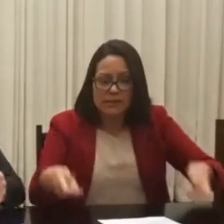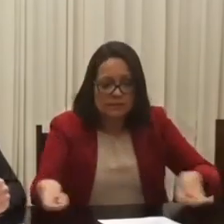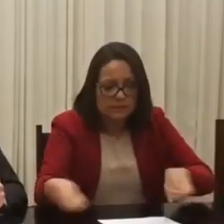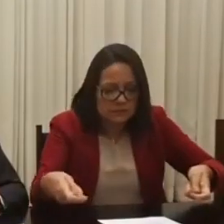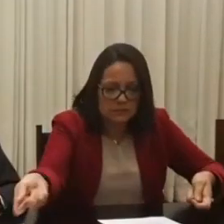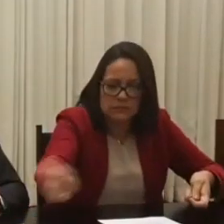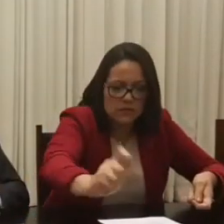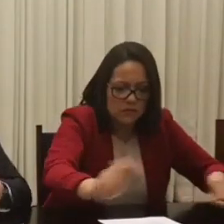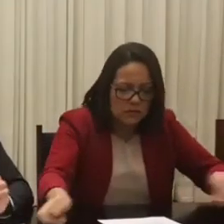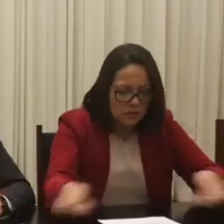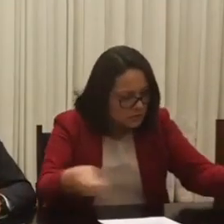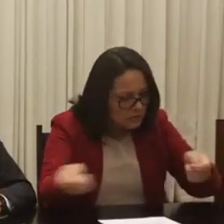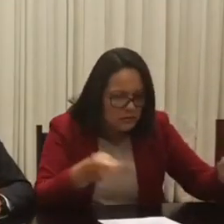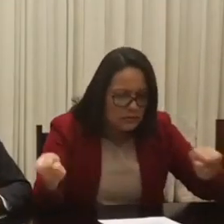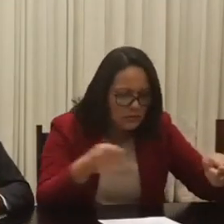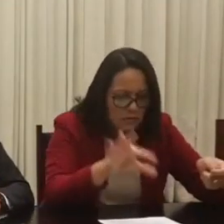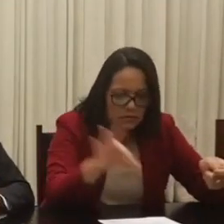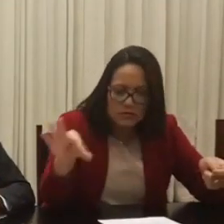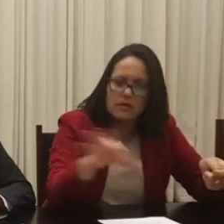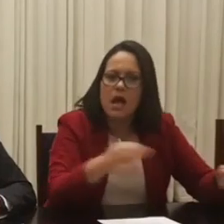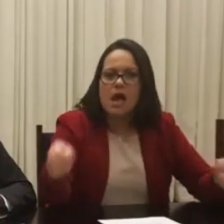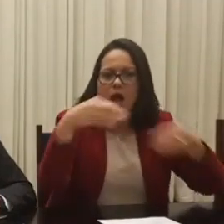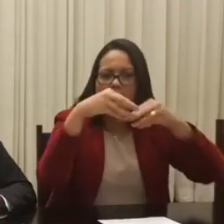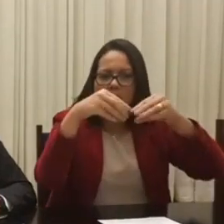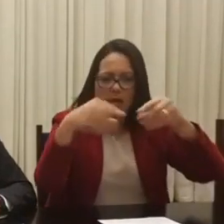e peneirar ali a areia